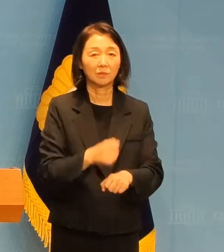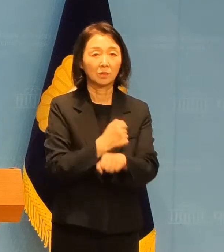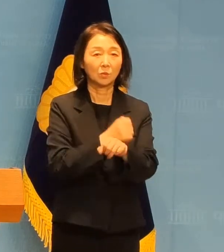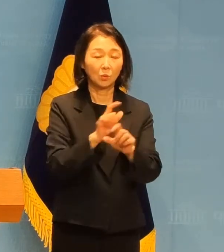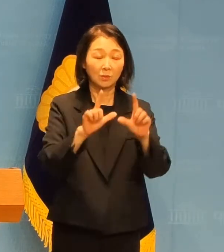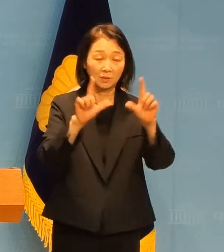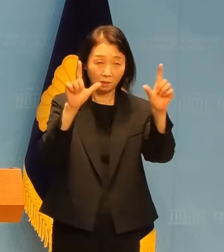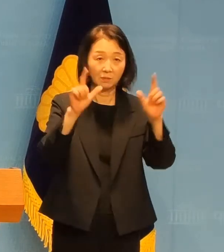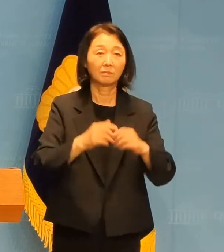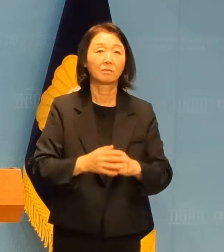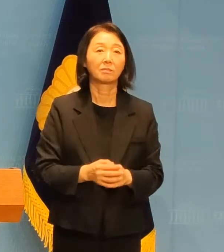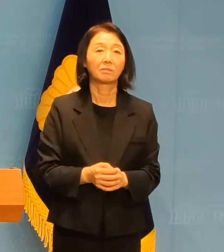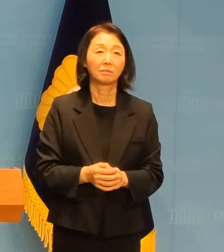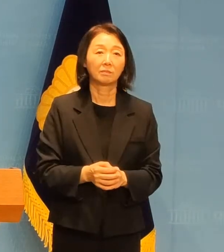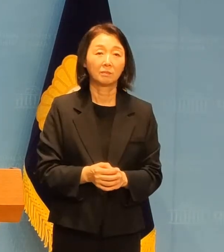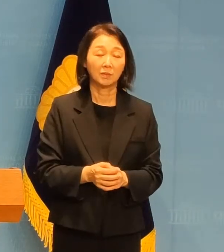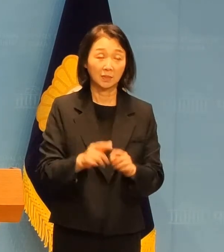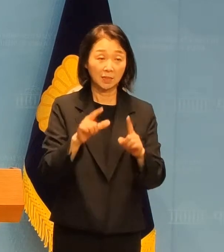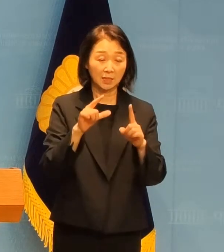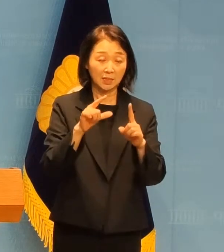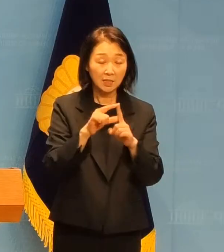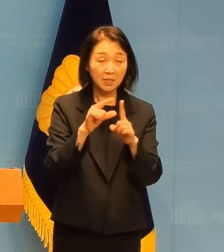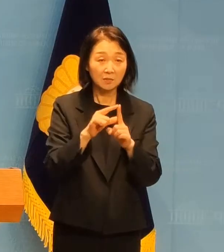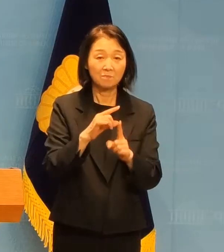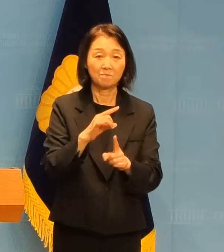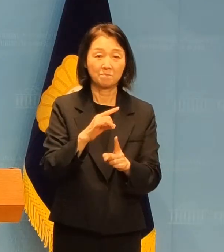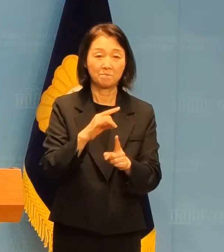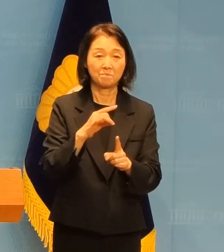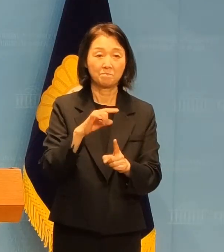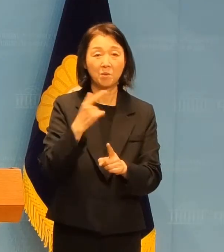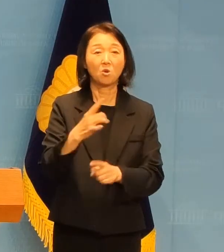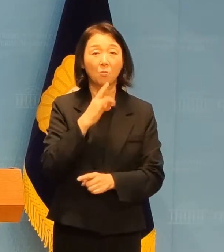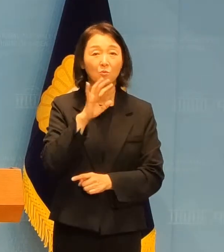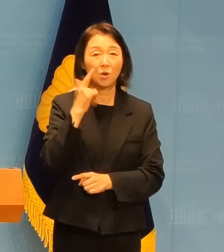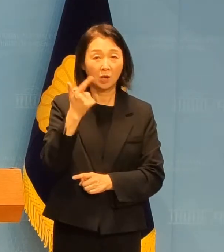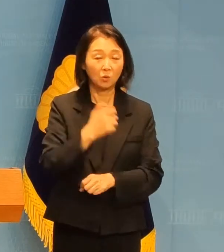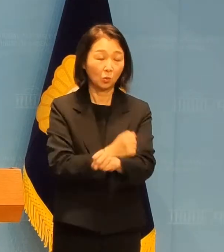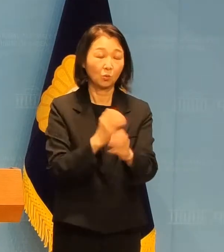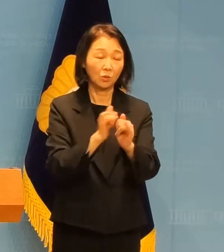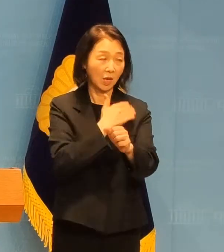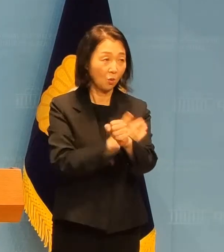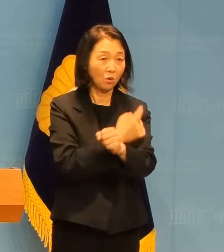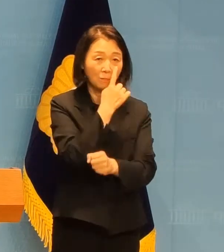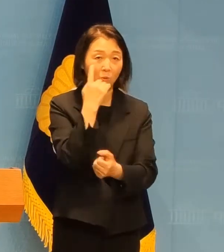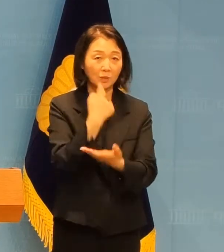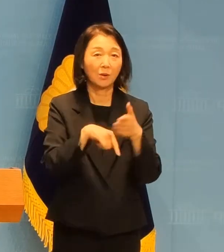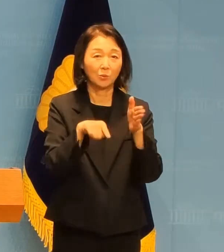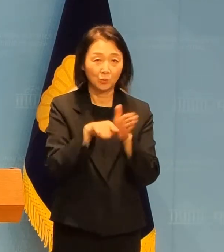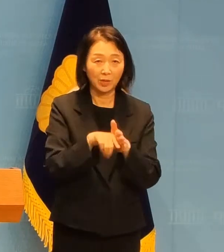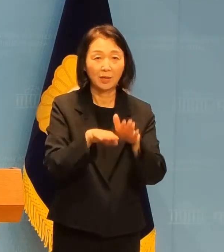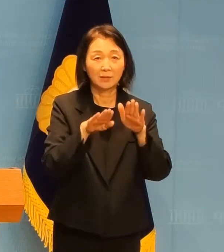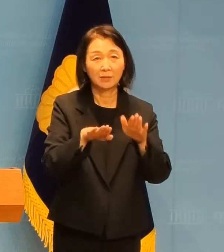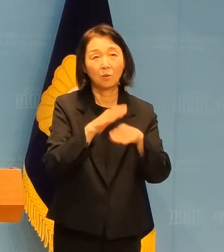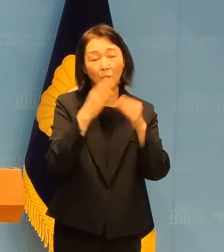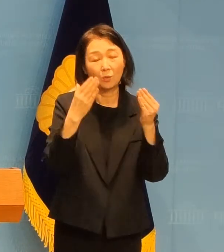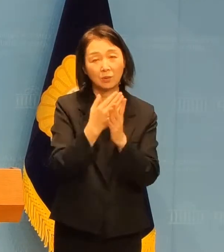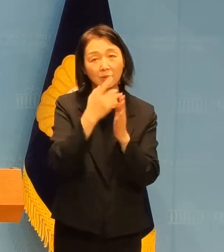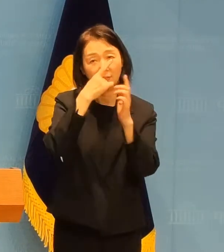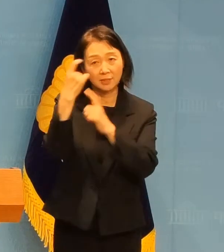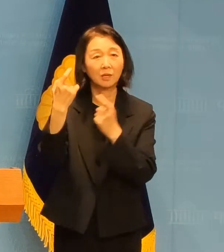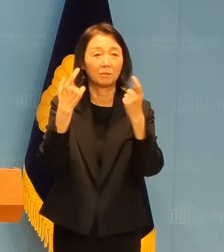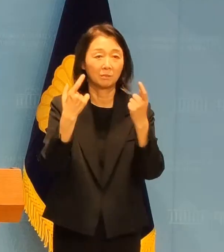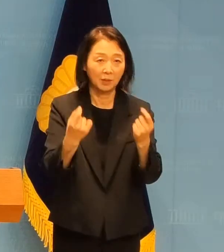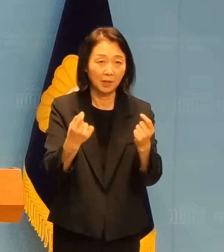노동절은 단순한 명칭 변경이 아닌 노동자의 권리 보장을 위한 역사를 온전히 기념하는